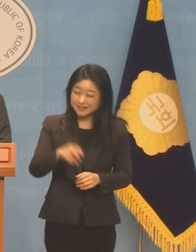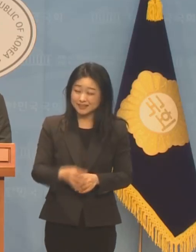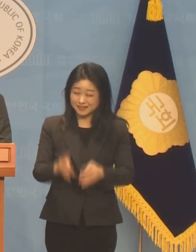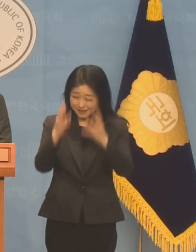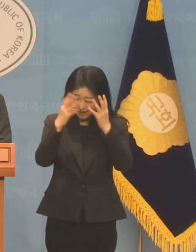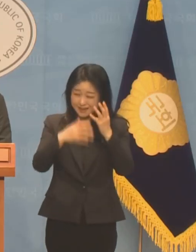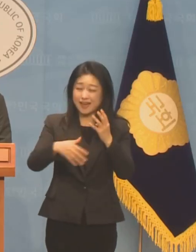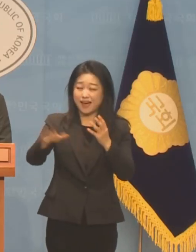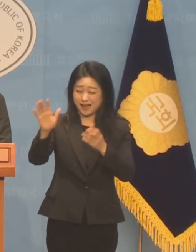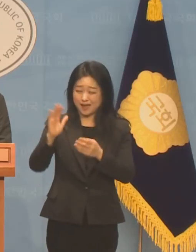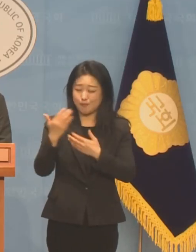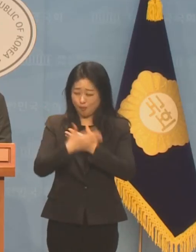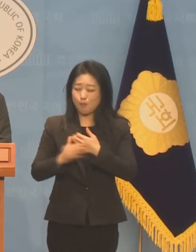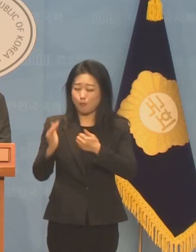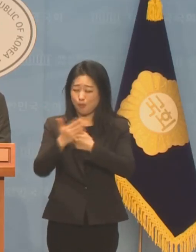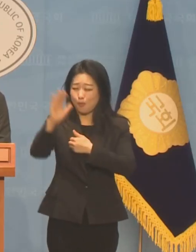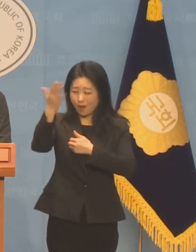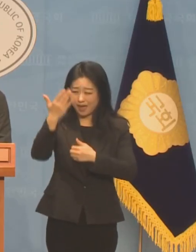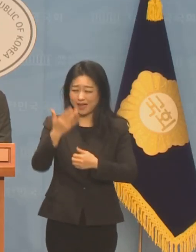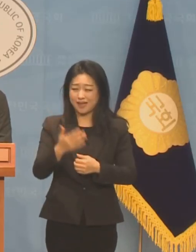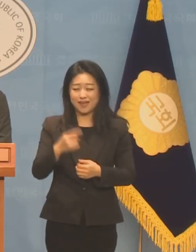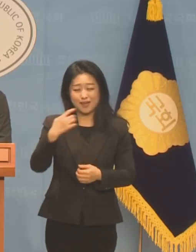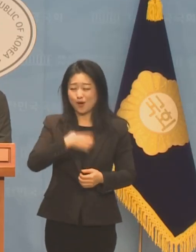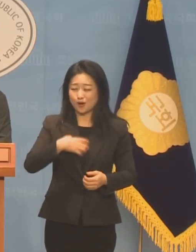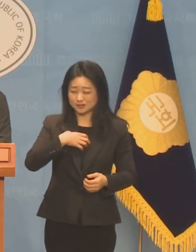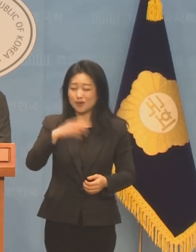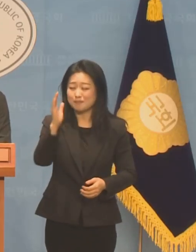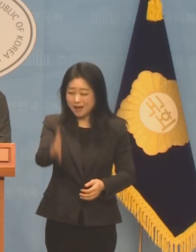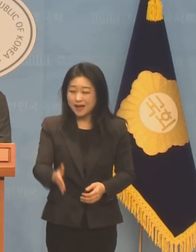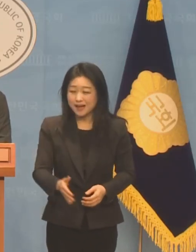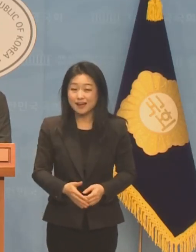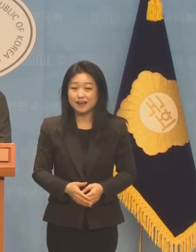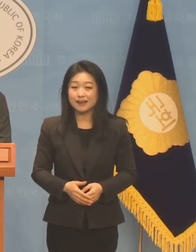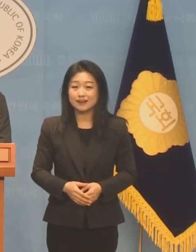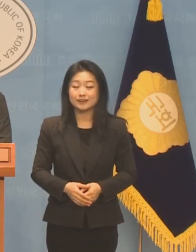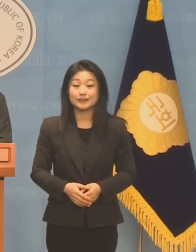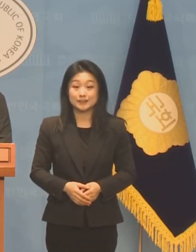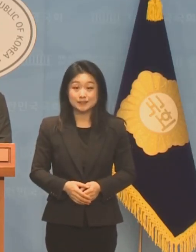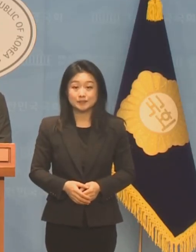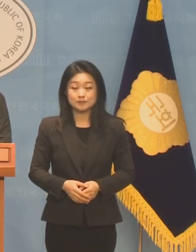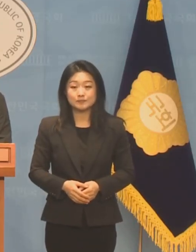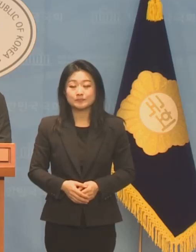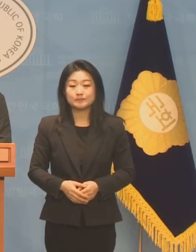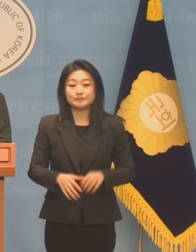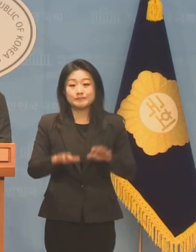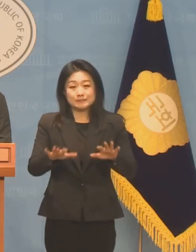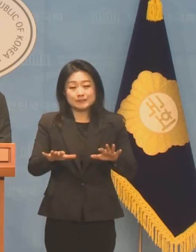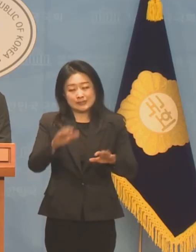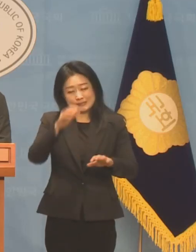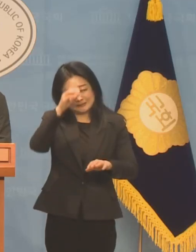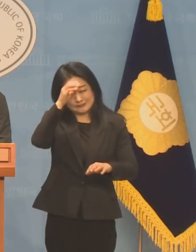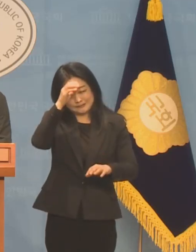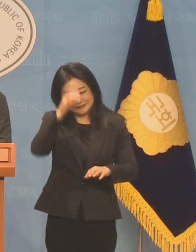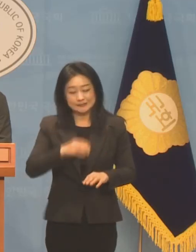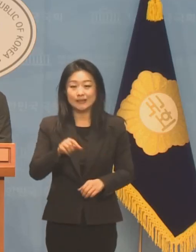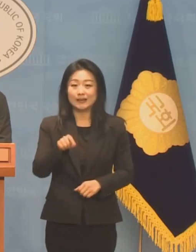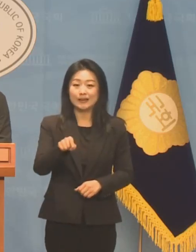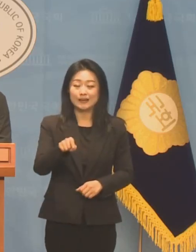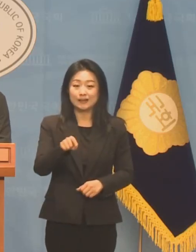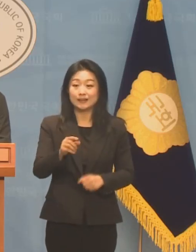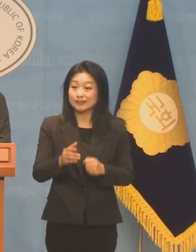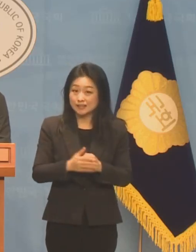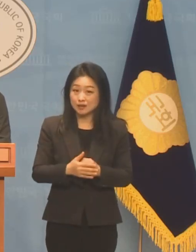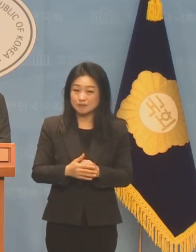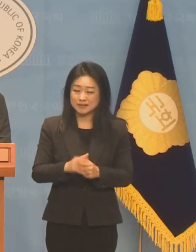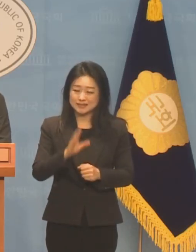집어치우라고 엄중히 명령합니다. 희대의 내란범들은 동시에 시대의 파렴치한들이었습니다.